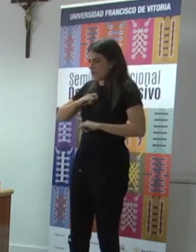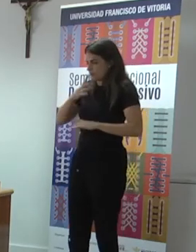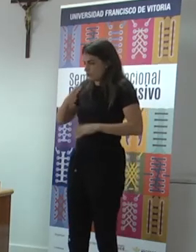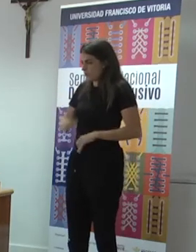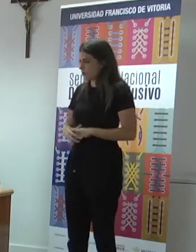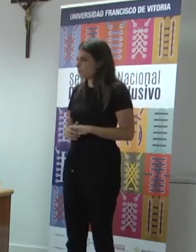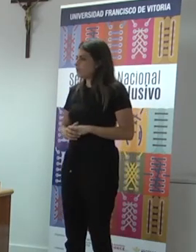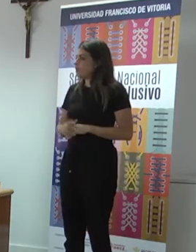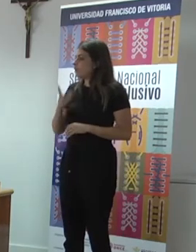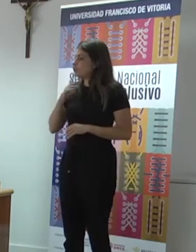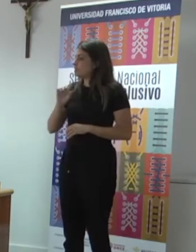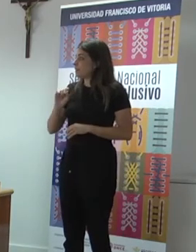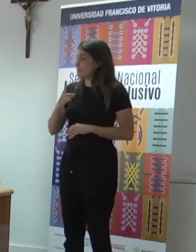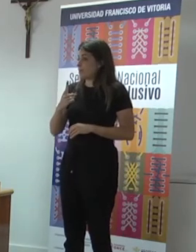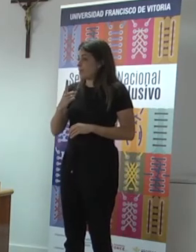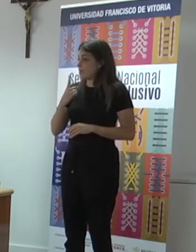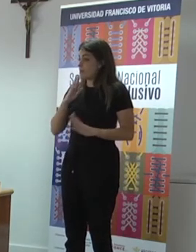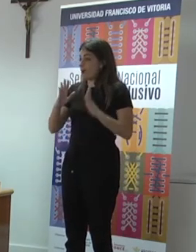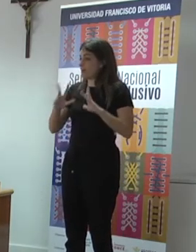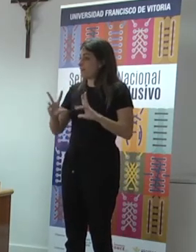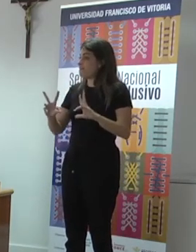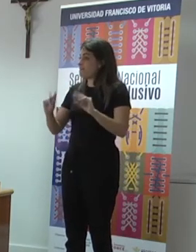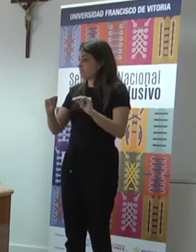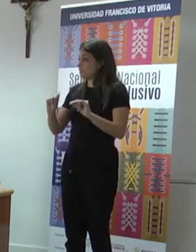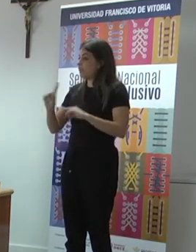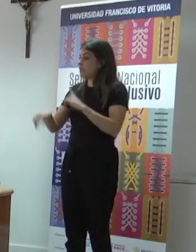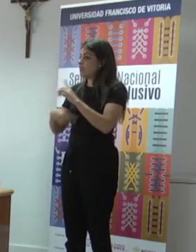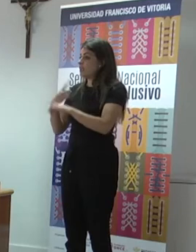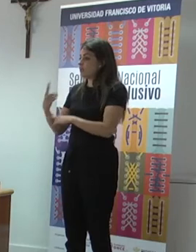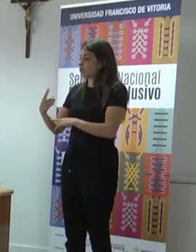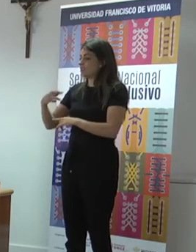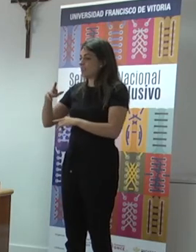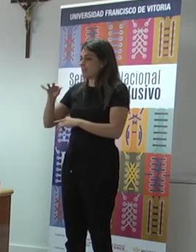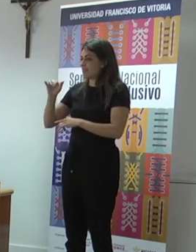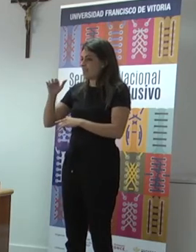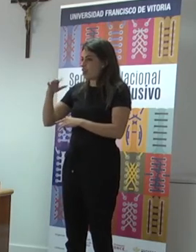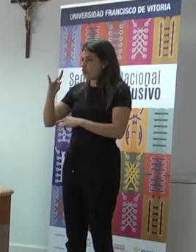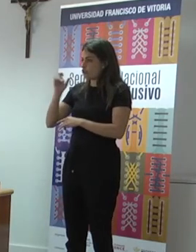Después de salir de primaria me fui a uno de los gredos, estos que van de butanero de naranja,